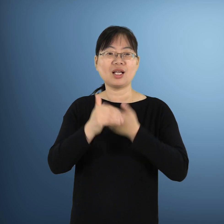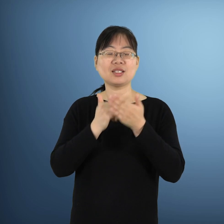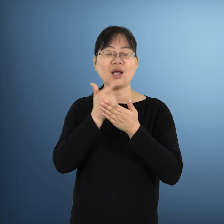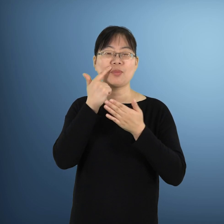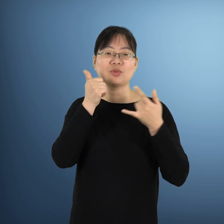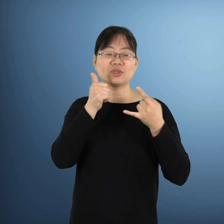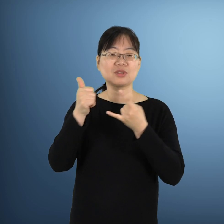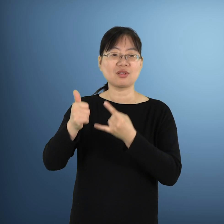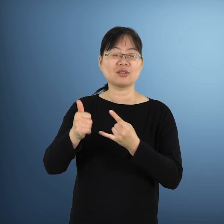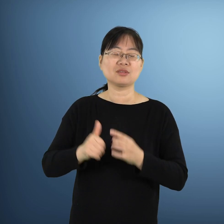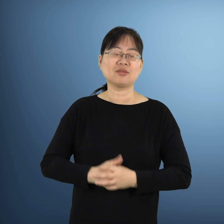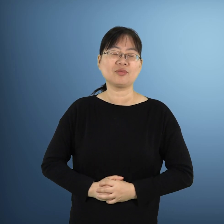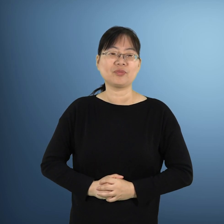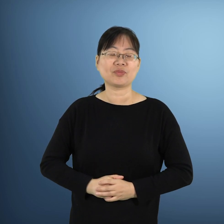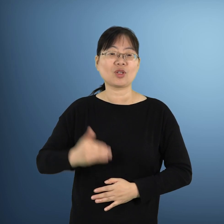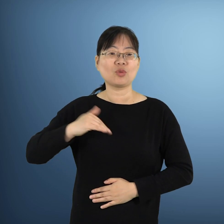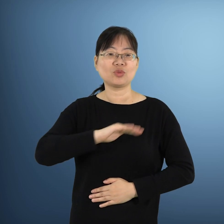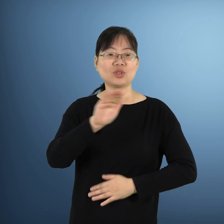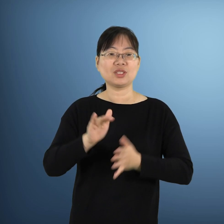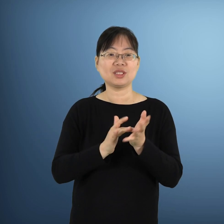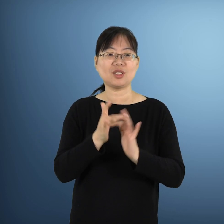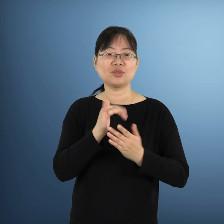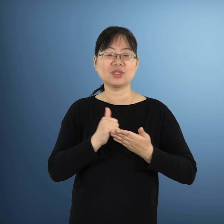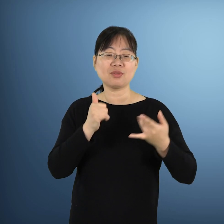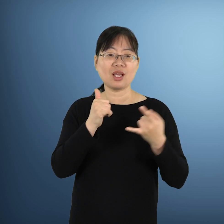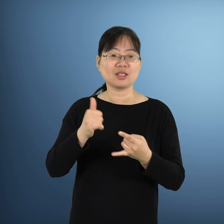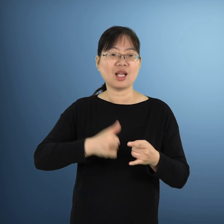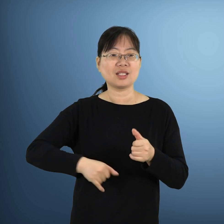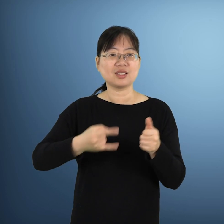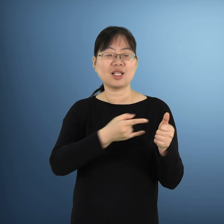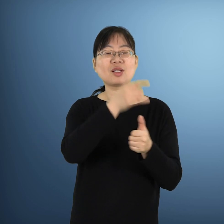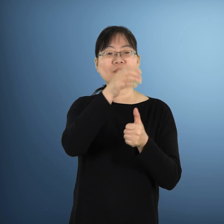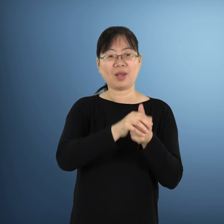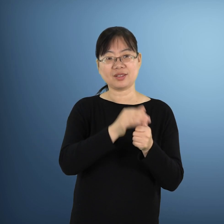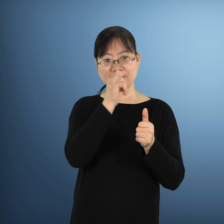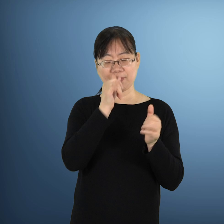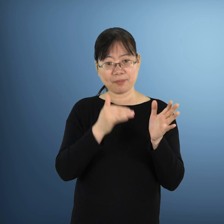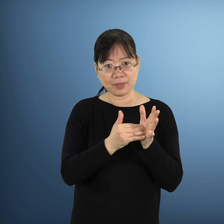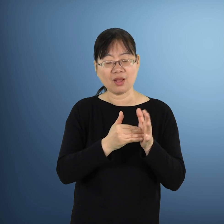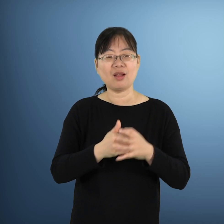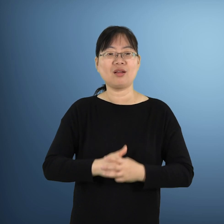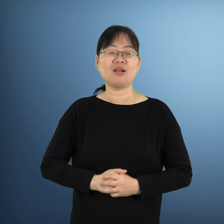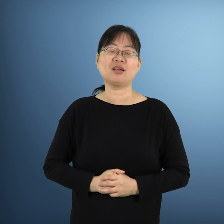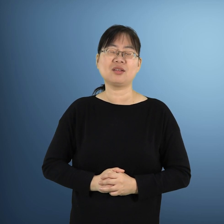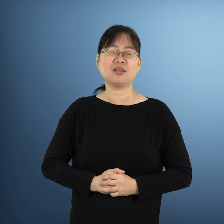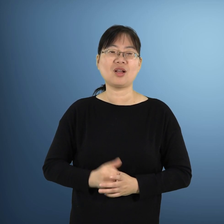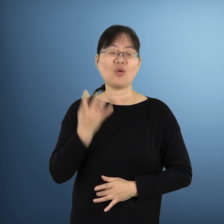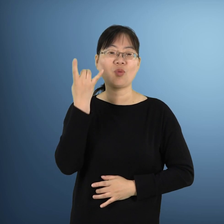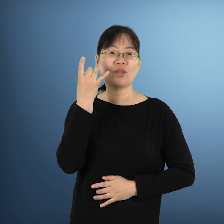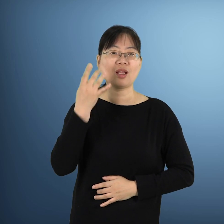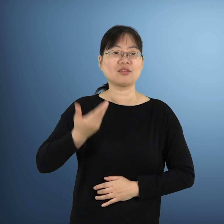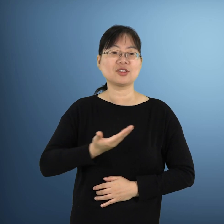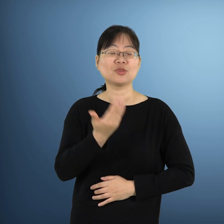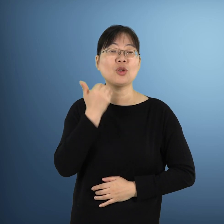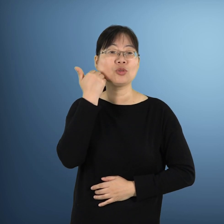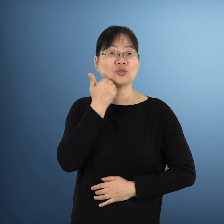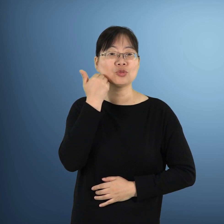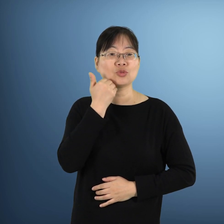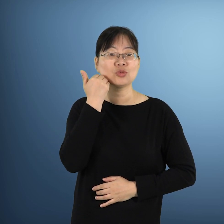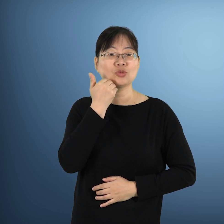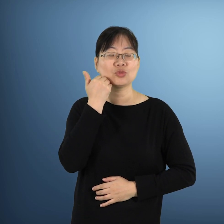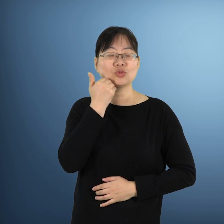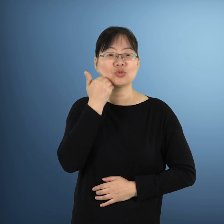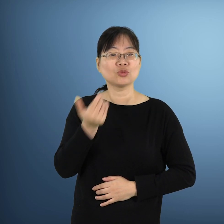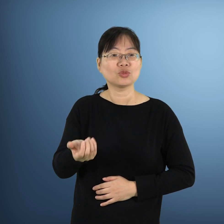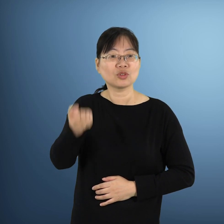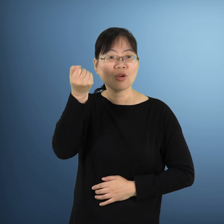하나님 아버지께서 우리 예수님에게, 아들에게 맡긴 거예요. 원래 그들은 다